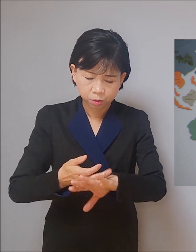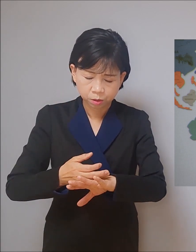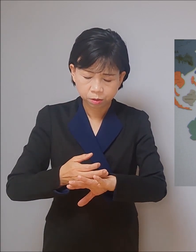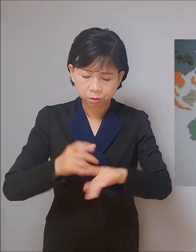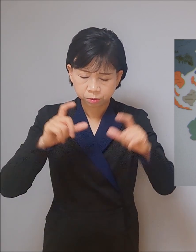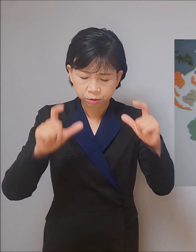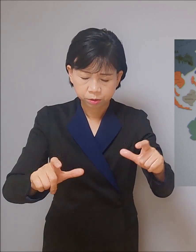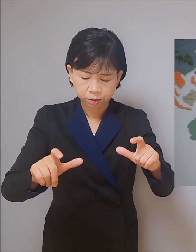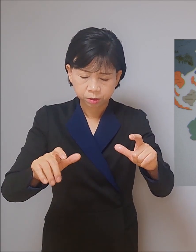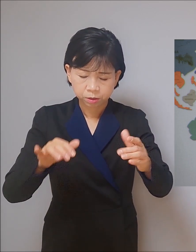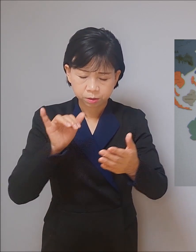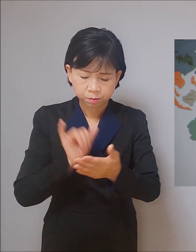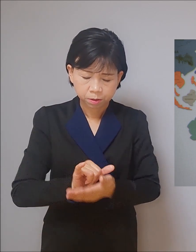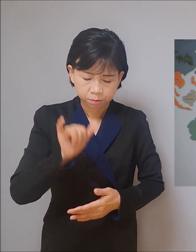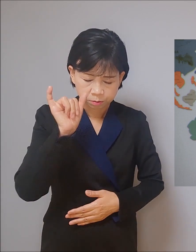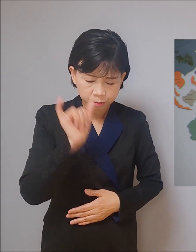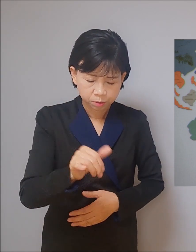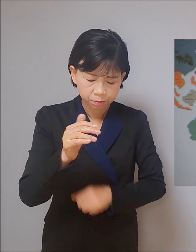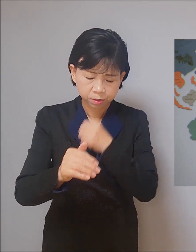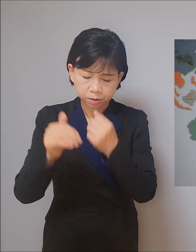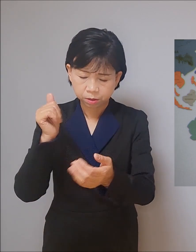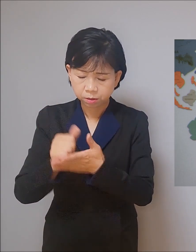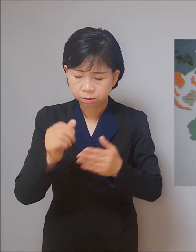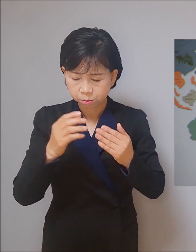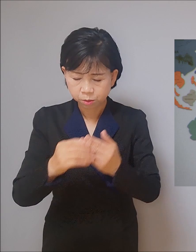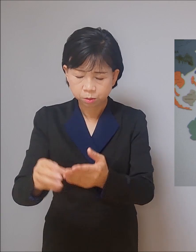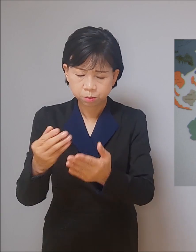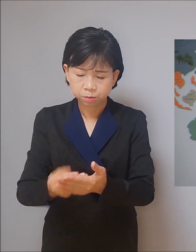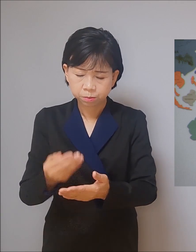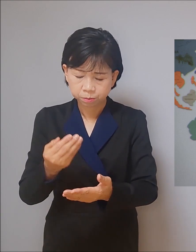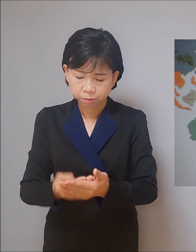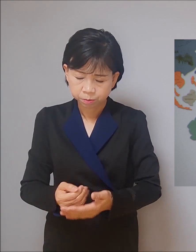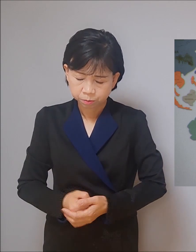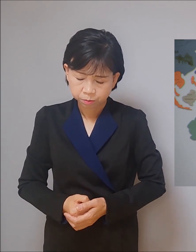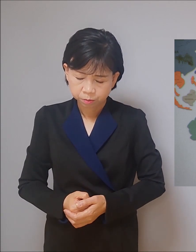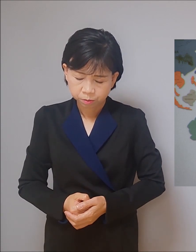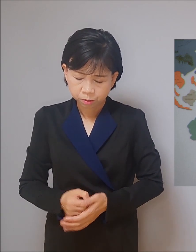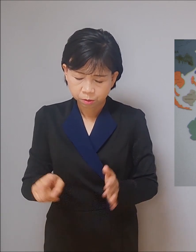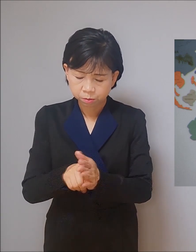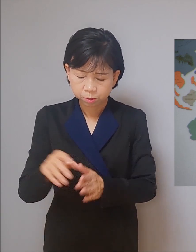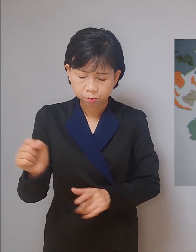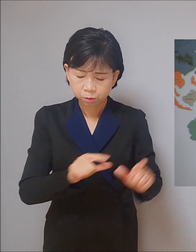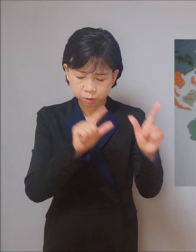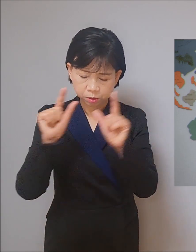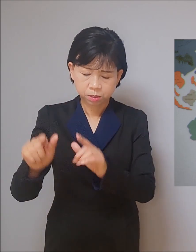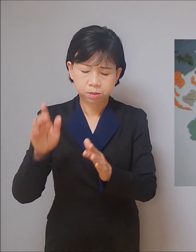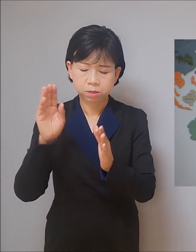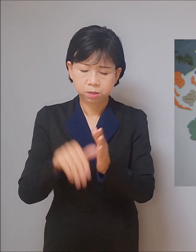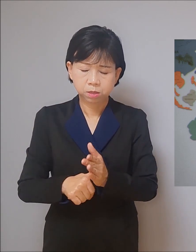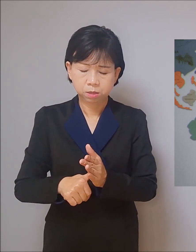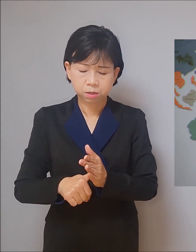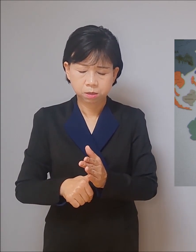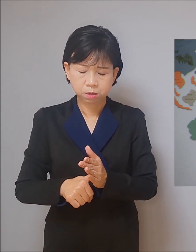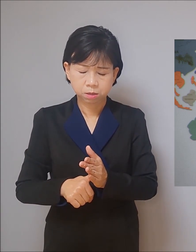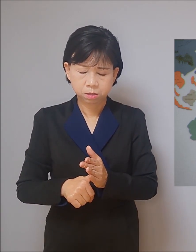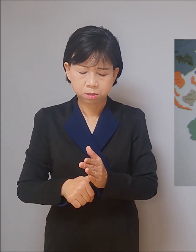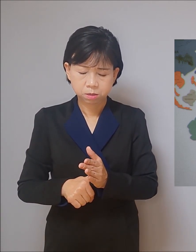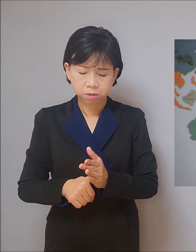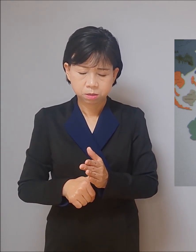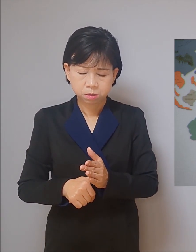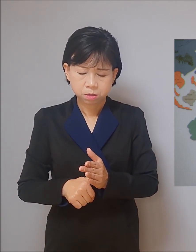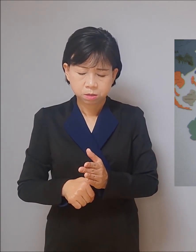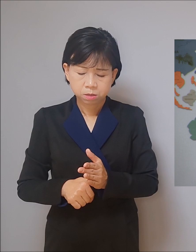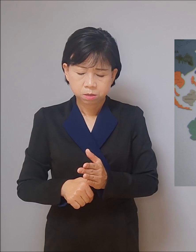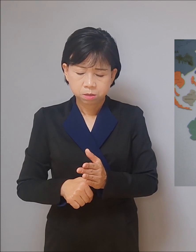성도들도 있사오니 하나님 그들을 인도하여 주시옵소서. 믿음으로 살아갈 때 웬만한 일